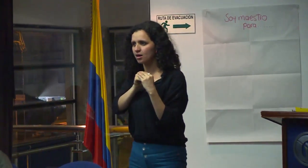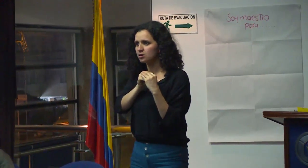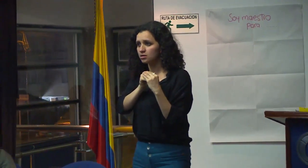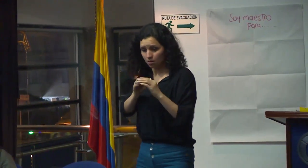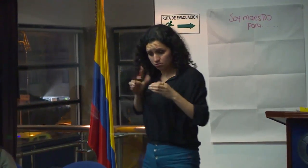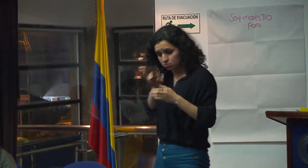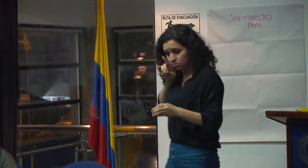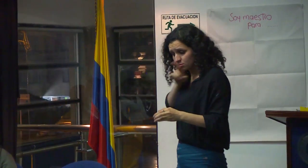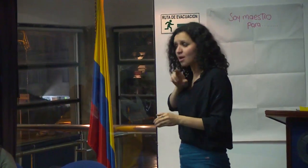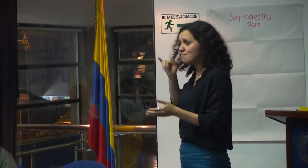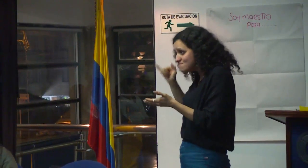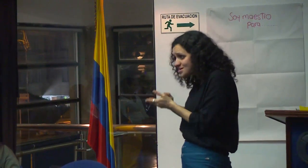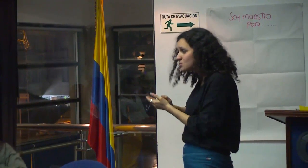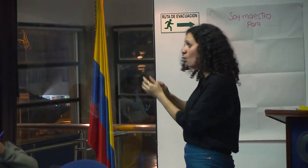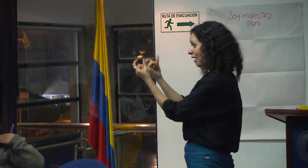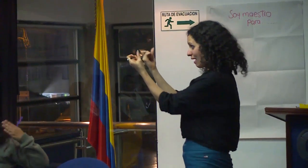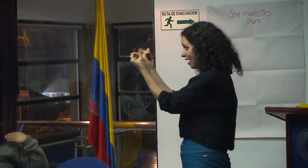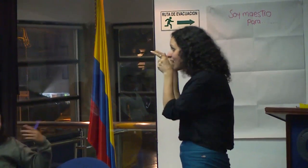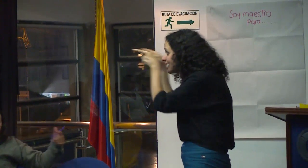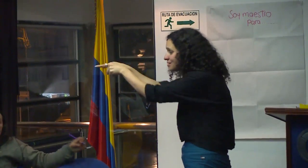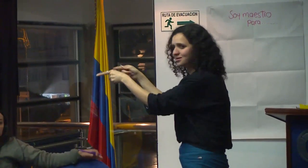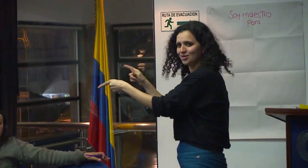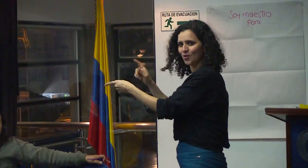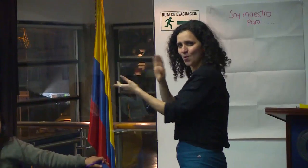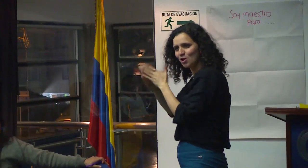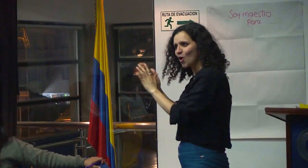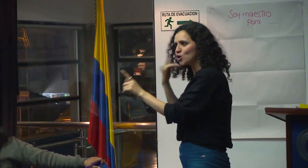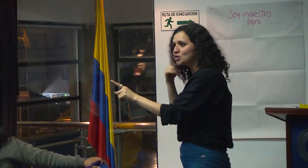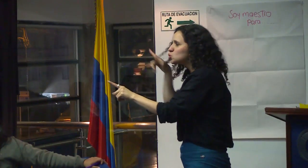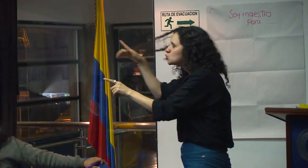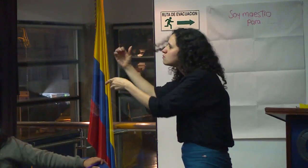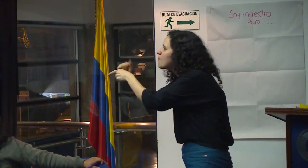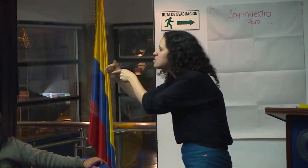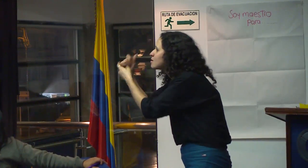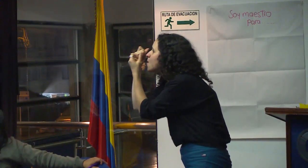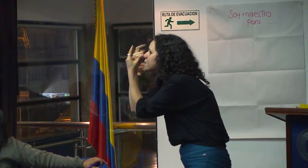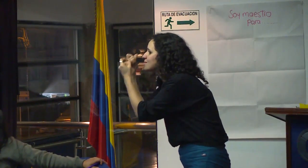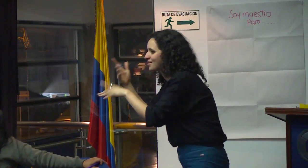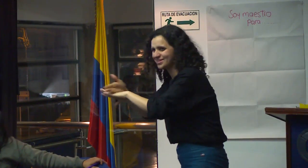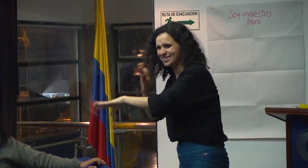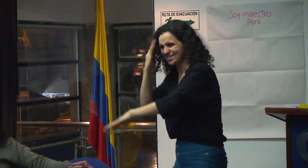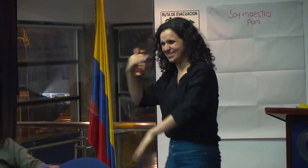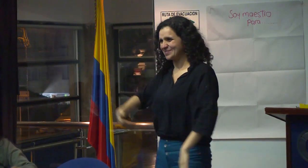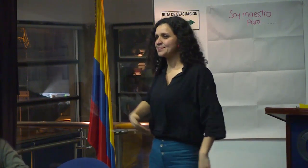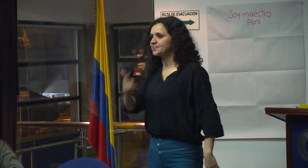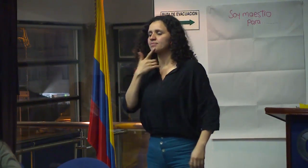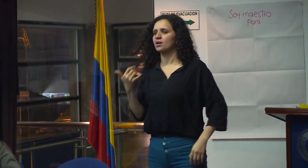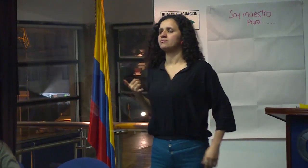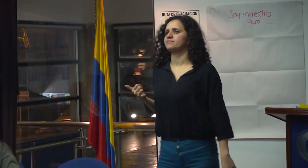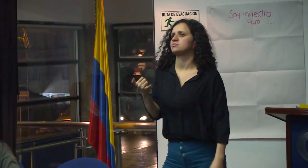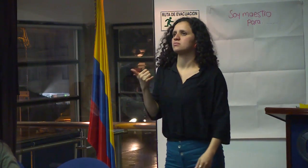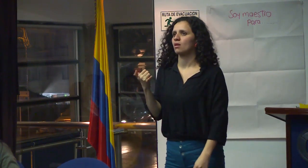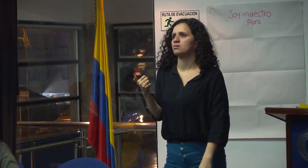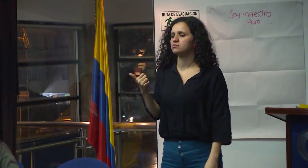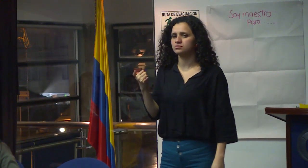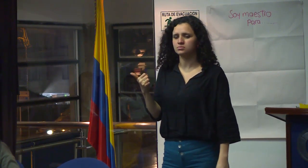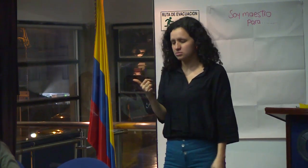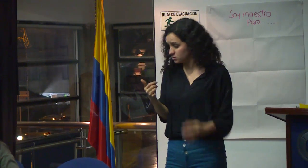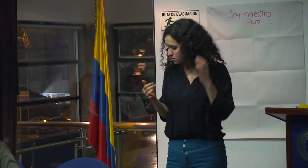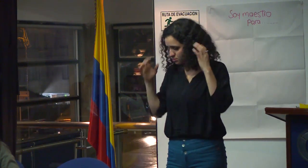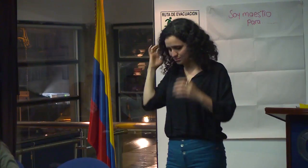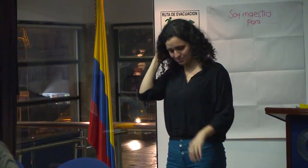entendernos y también pueden transformar ciertas prácticas. Martica me hacía un comentario, por ejemplo, lo mismo del esfero. Para ustedes muchas